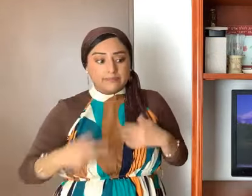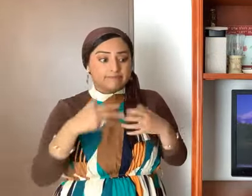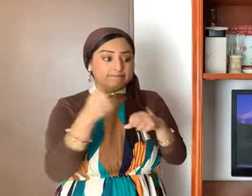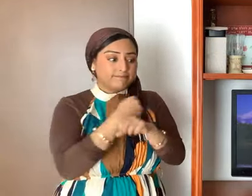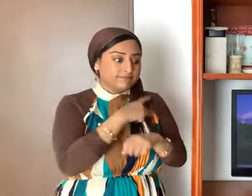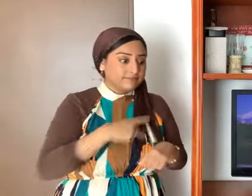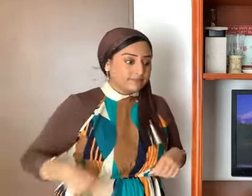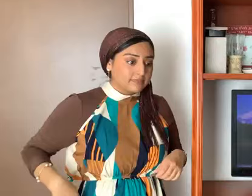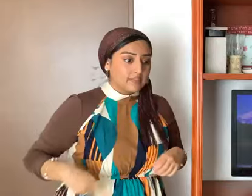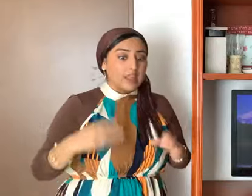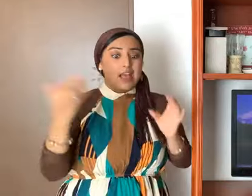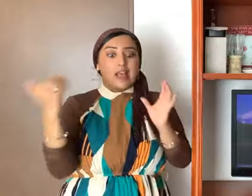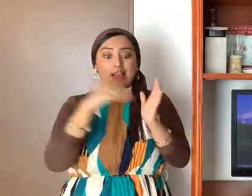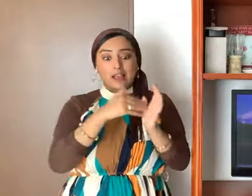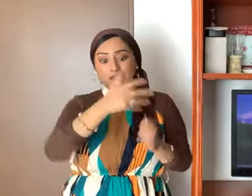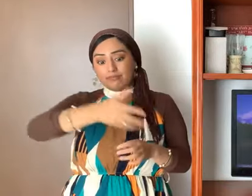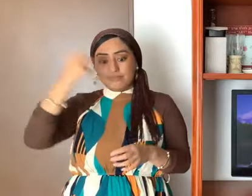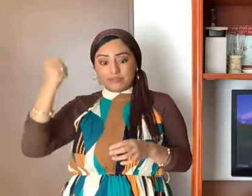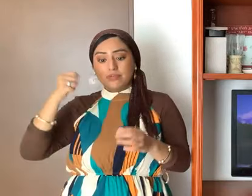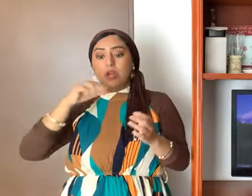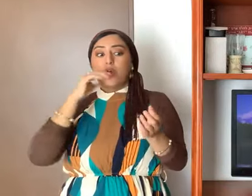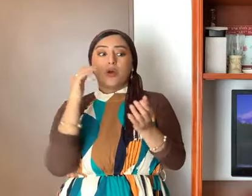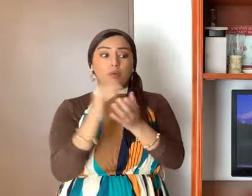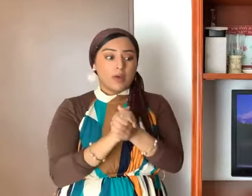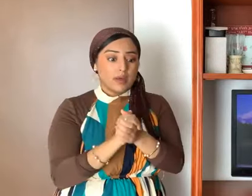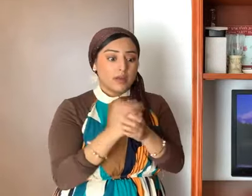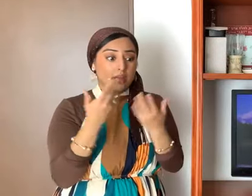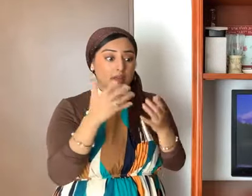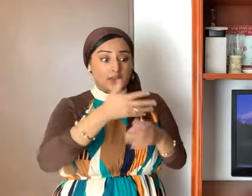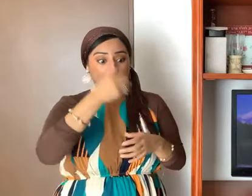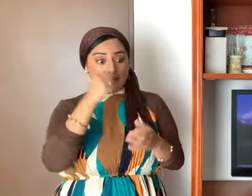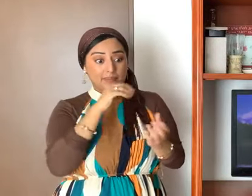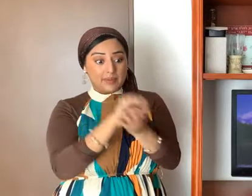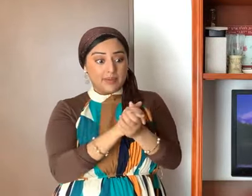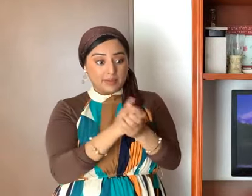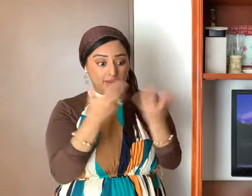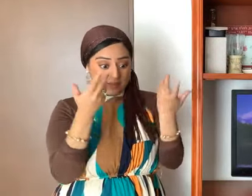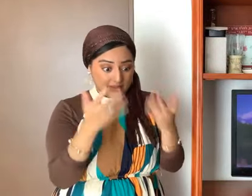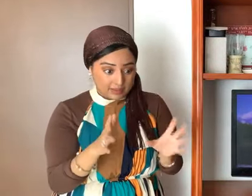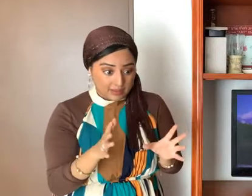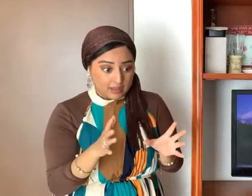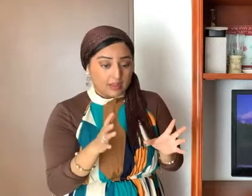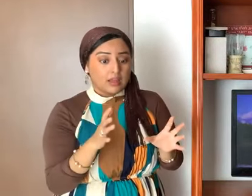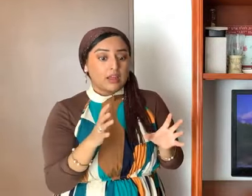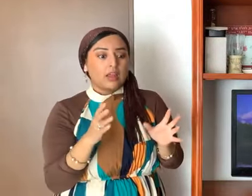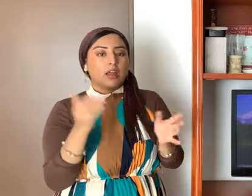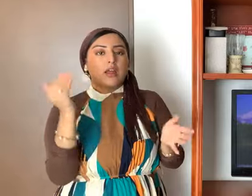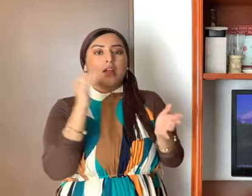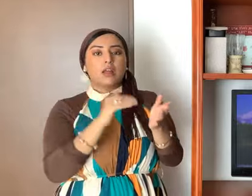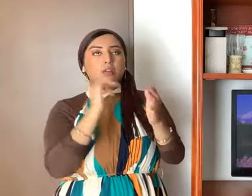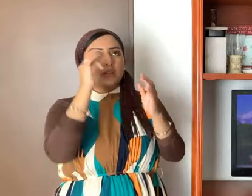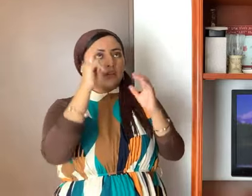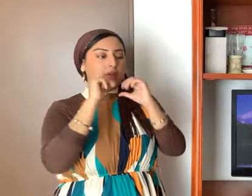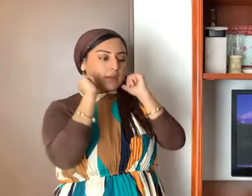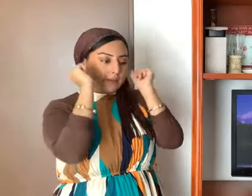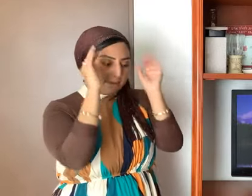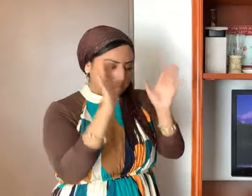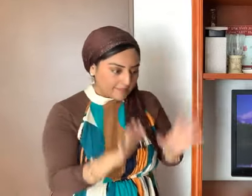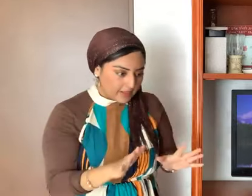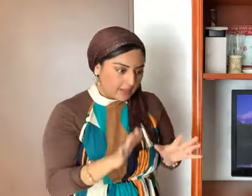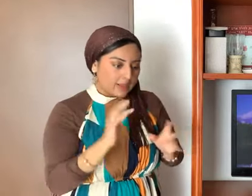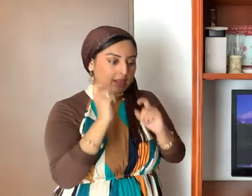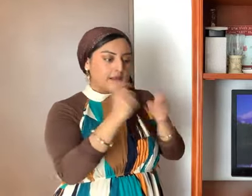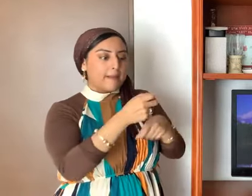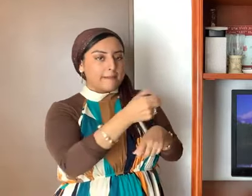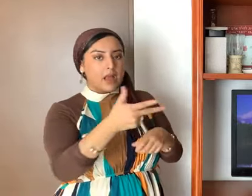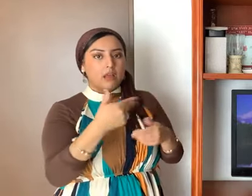peleó con reyes le volvieron a quitar a su esposa, después de que le volvieron a quitar a su esposa fue bendecido, se la regresaron, fue bendecido,